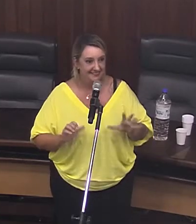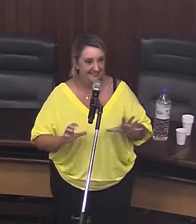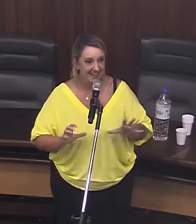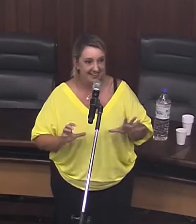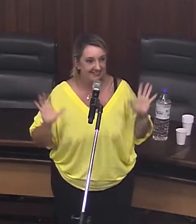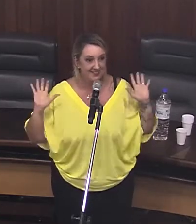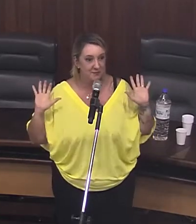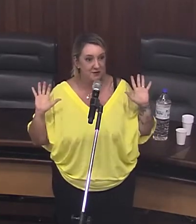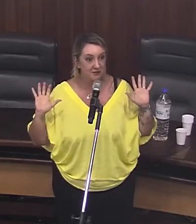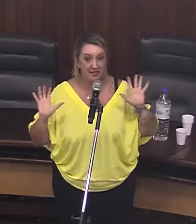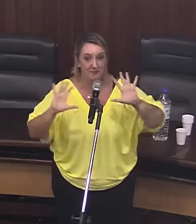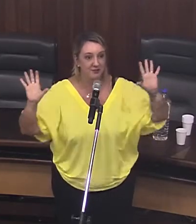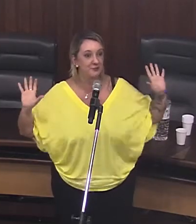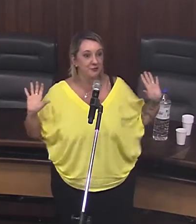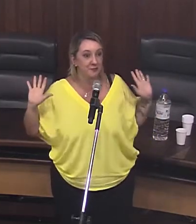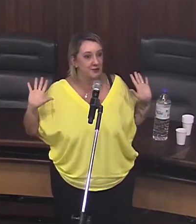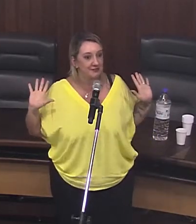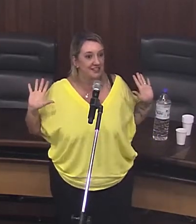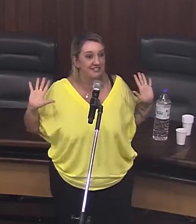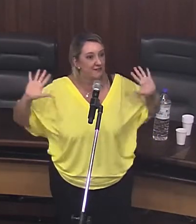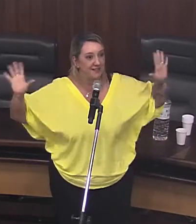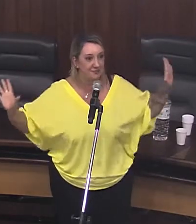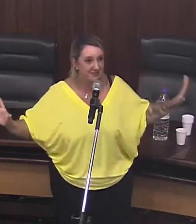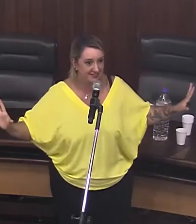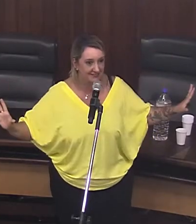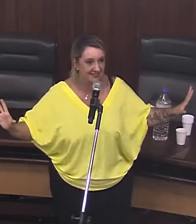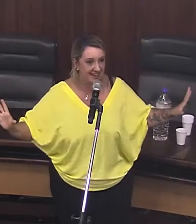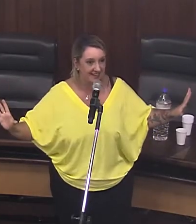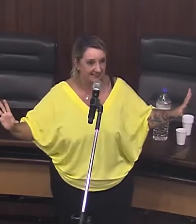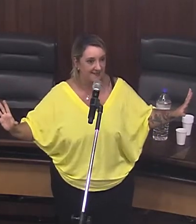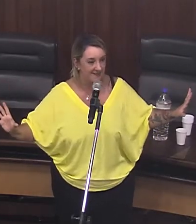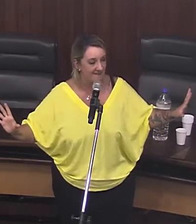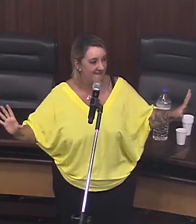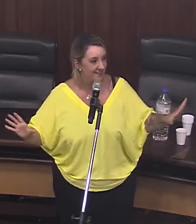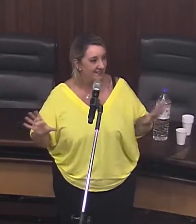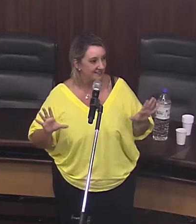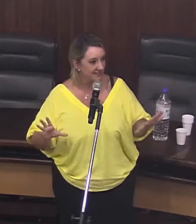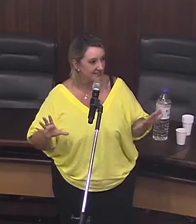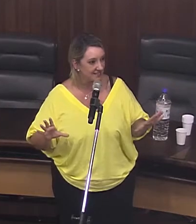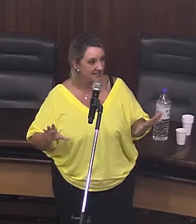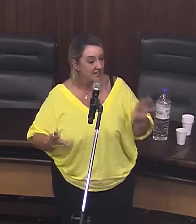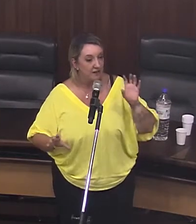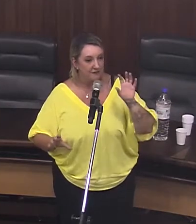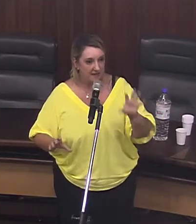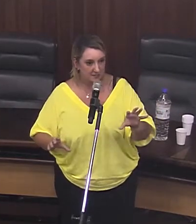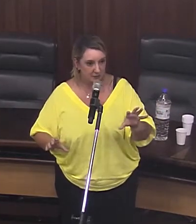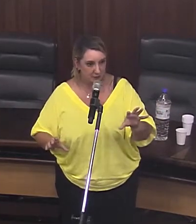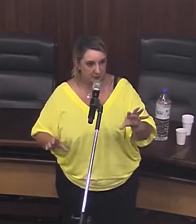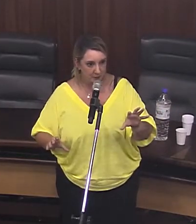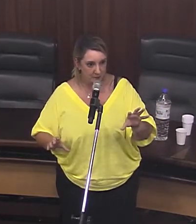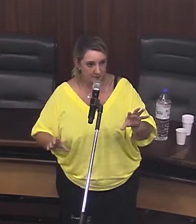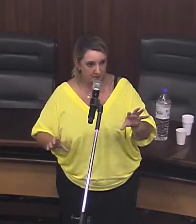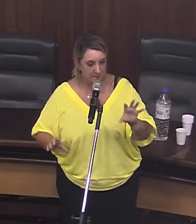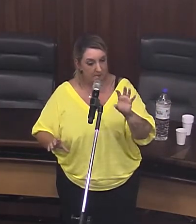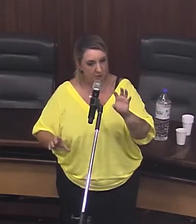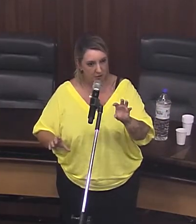Né? Então, pronto, ela pôs no grupo, pronto, ela já faz o pedido dela, tá bom? Então, assim, faço o grupo,